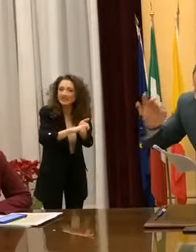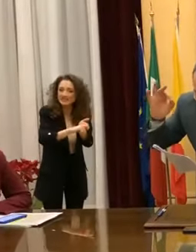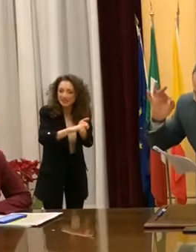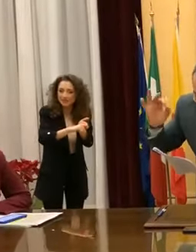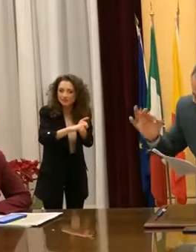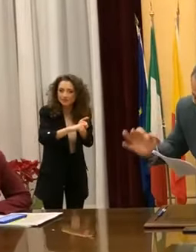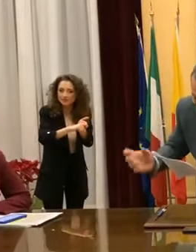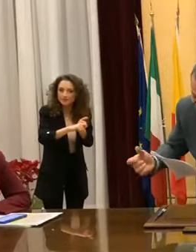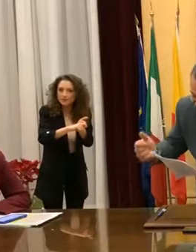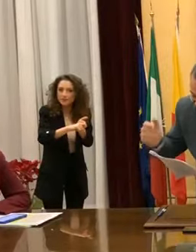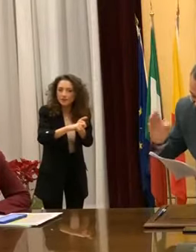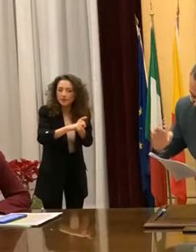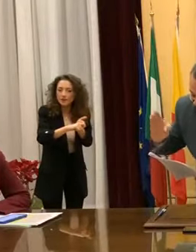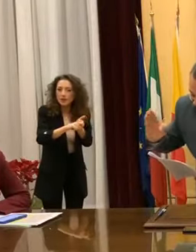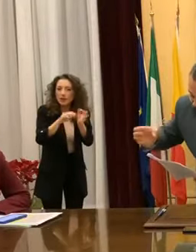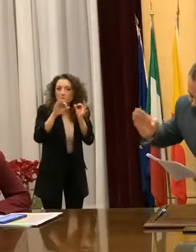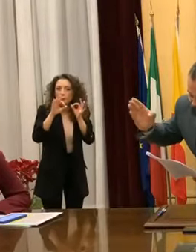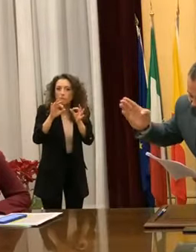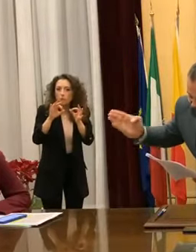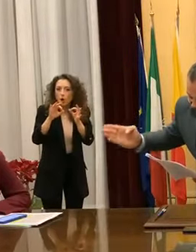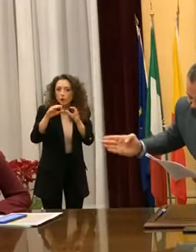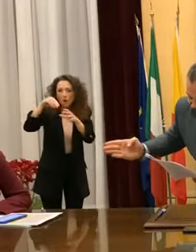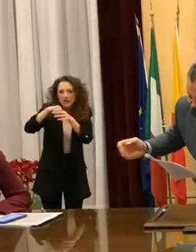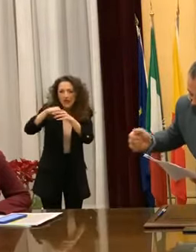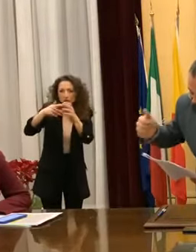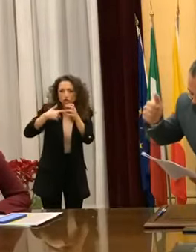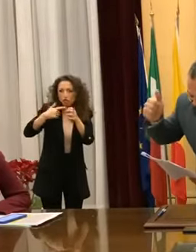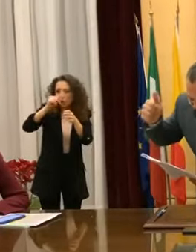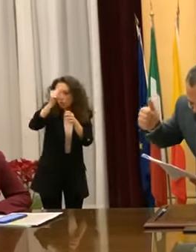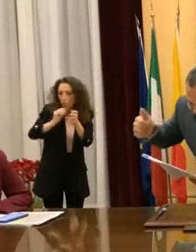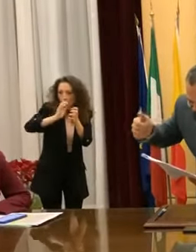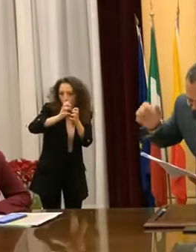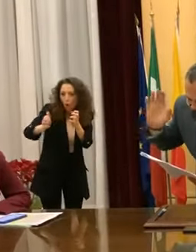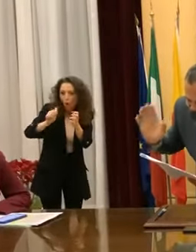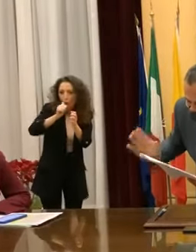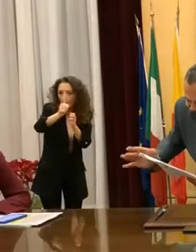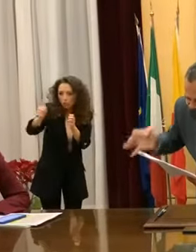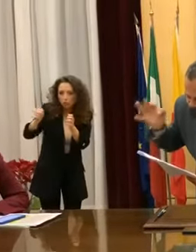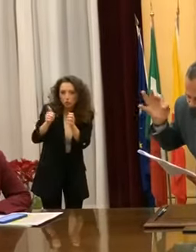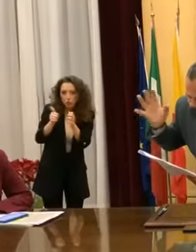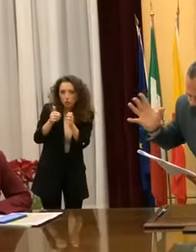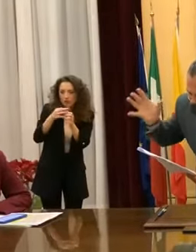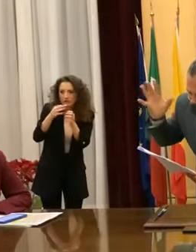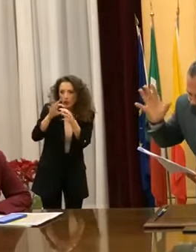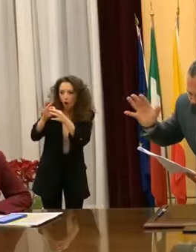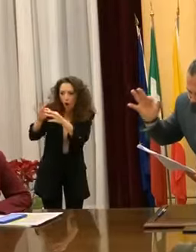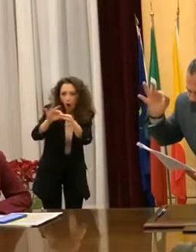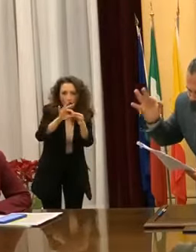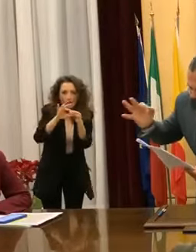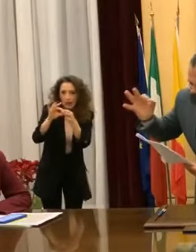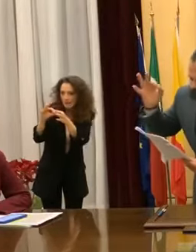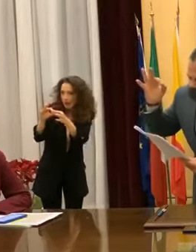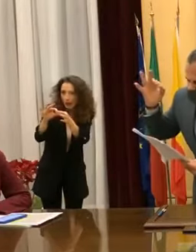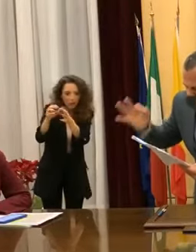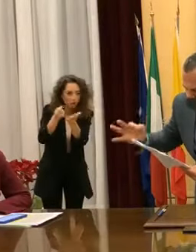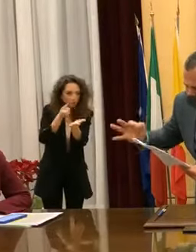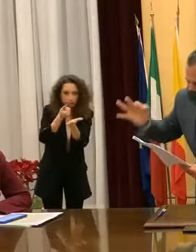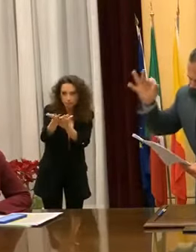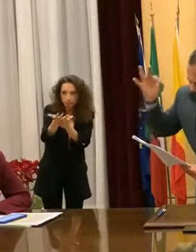nelle relazioni tra le varie articolazioni aziendali, la scarsa capacità di coordinamento delle diverse